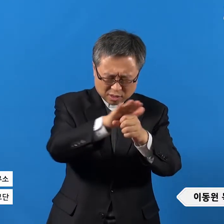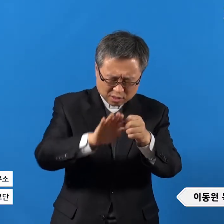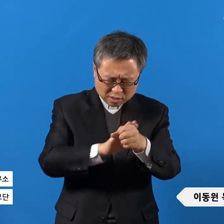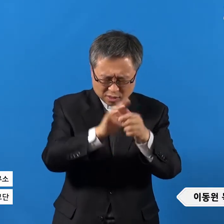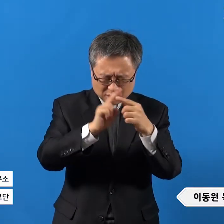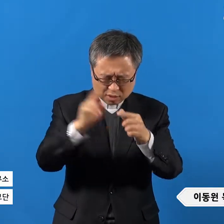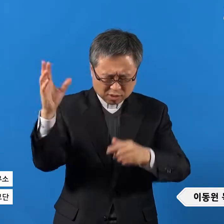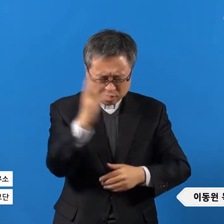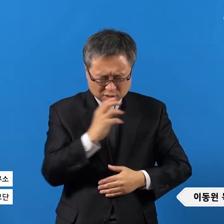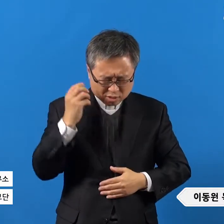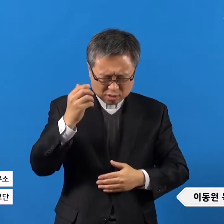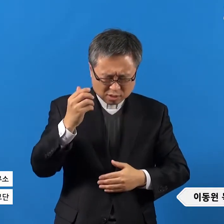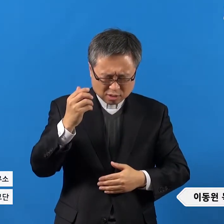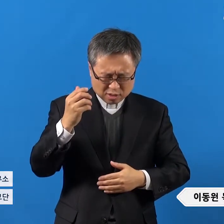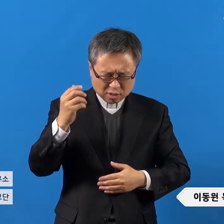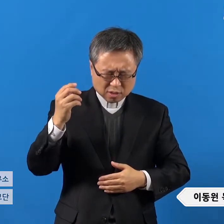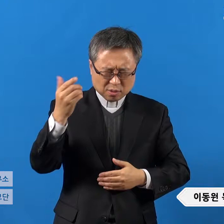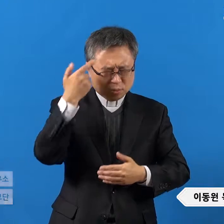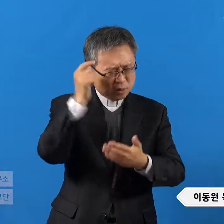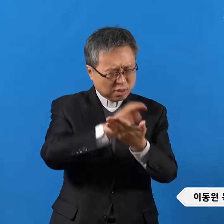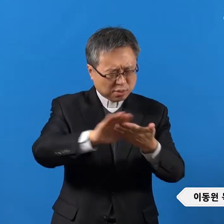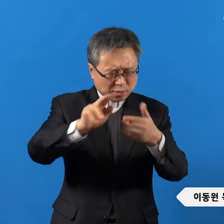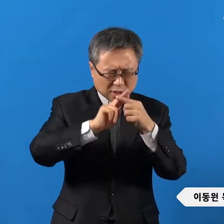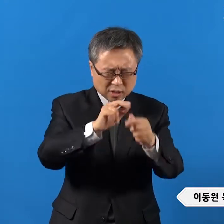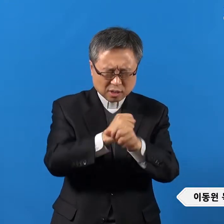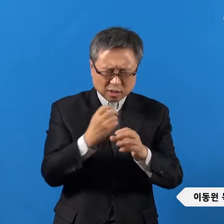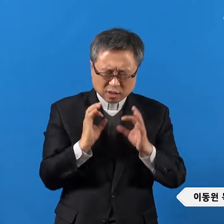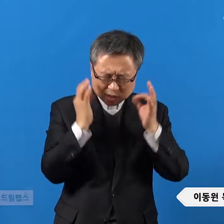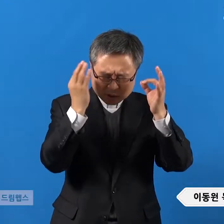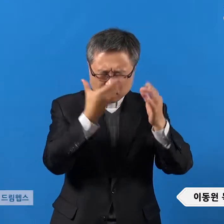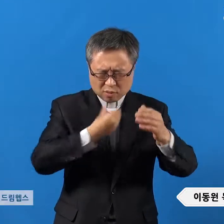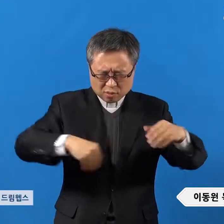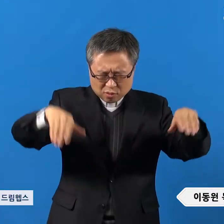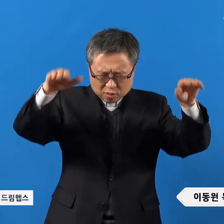사랑과 성령의 평화가 함께 하시기를 간절히 축원하옵나이다.